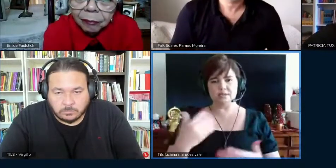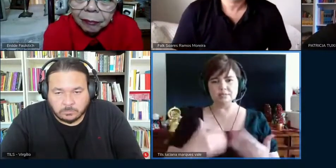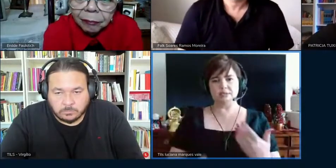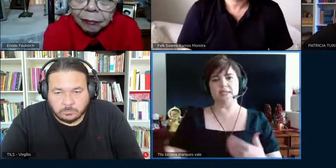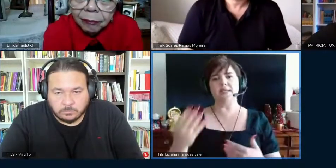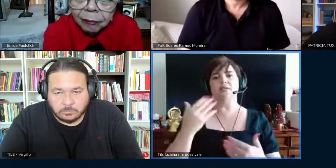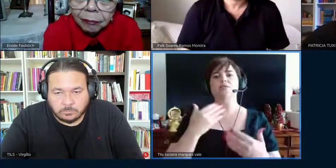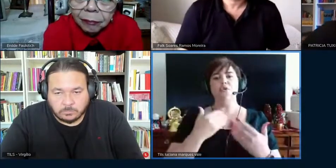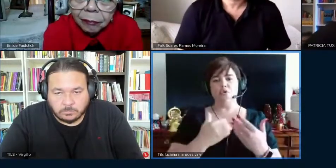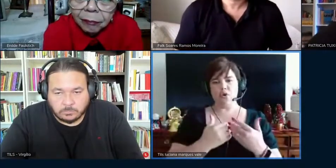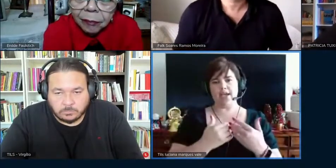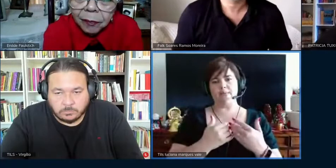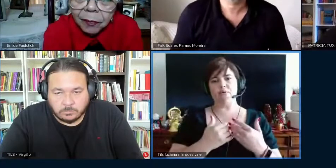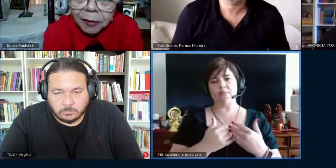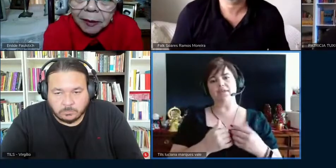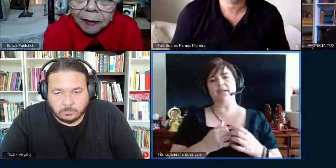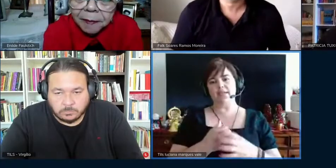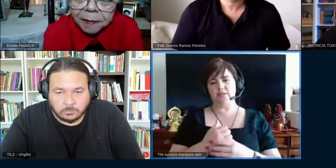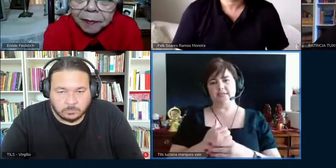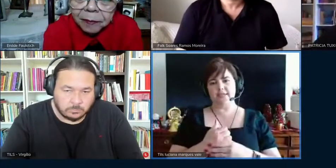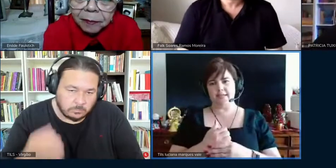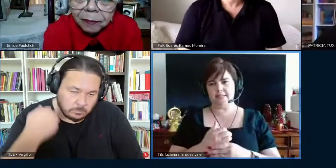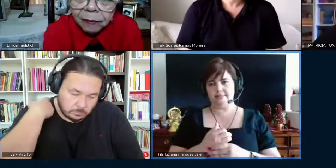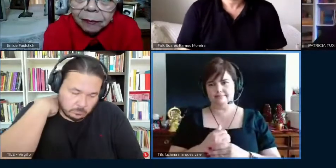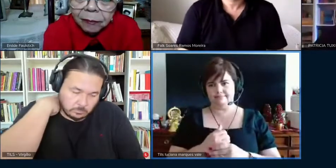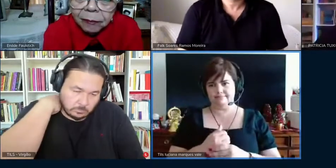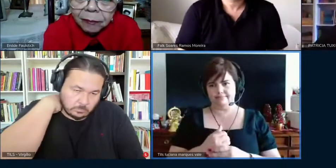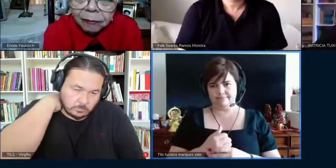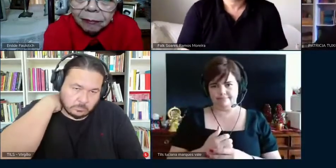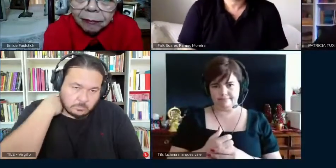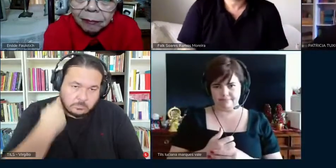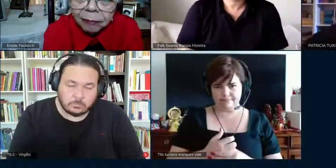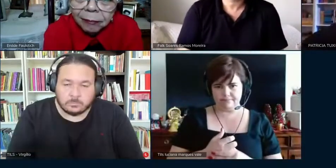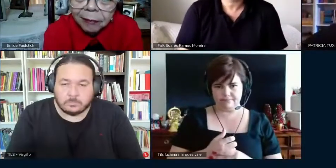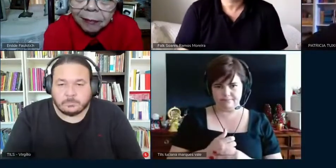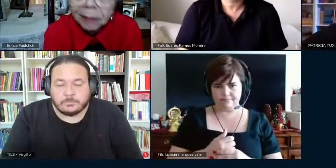sintáticas que possibilitam por meio da língua de sinais.